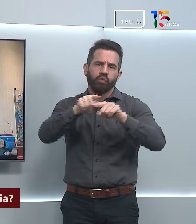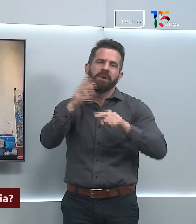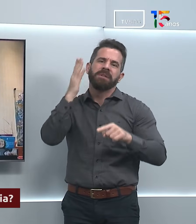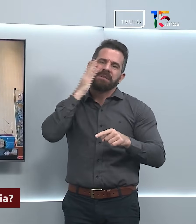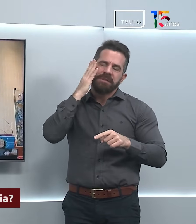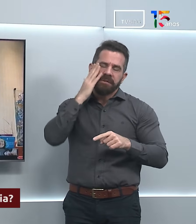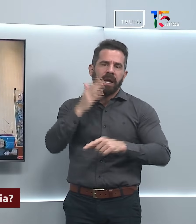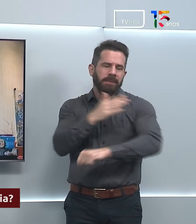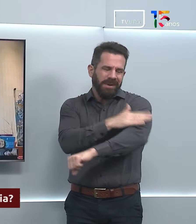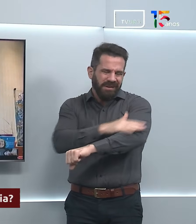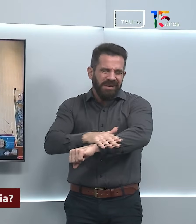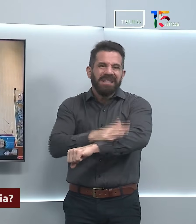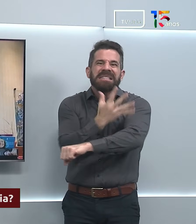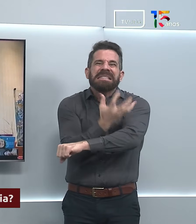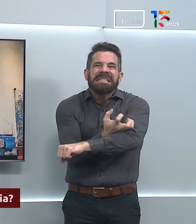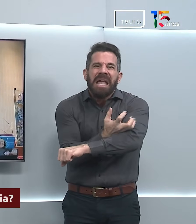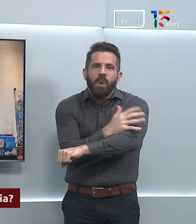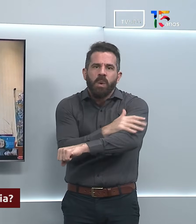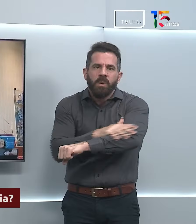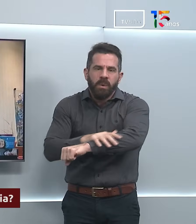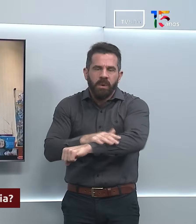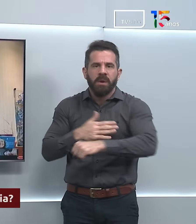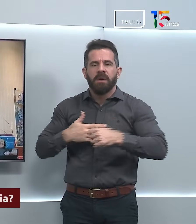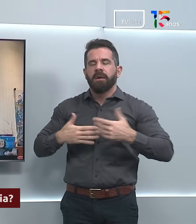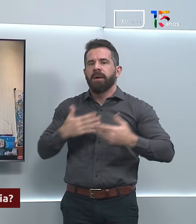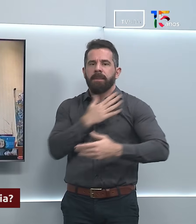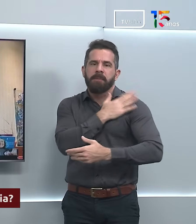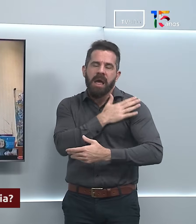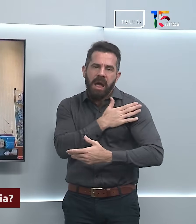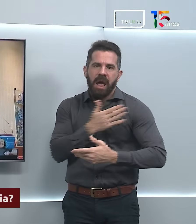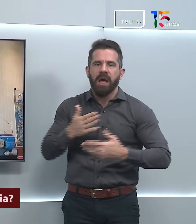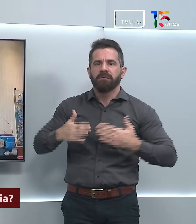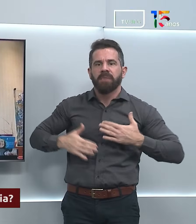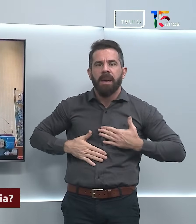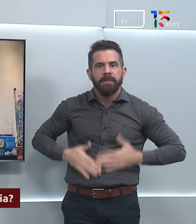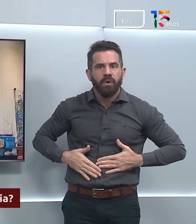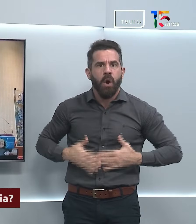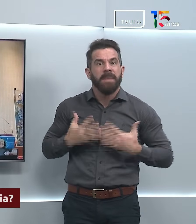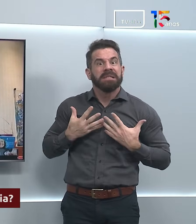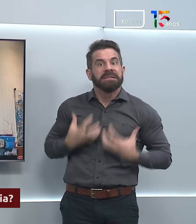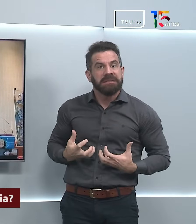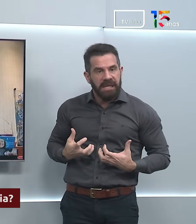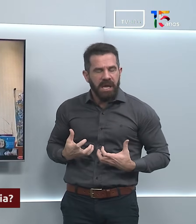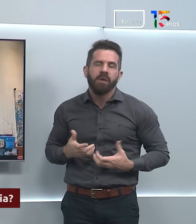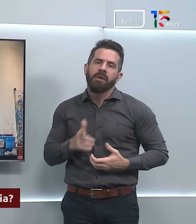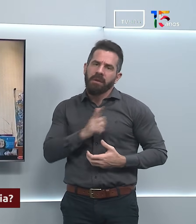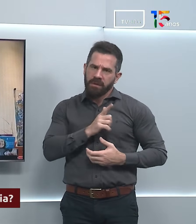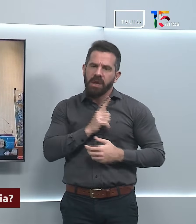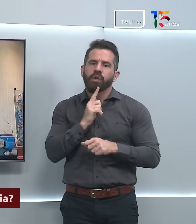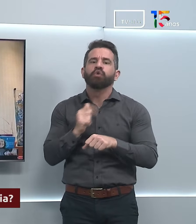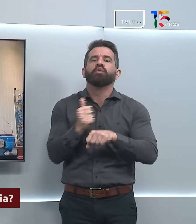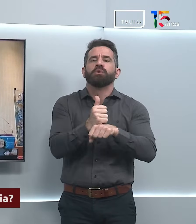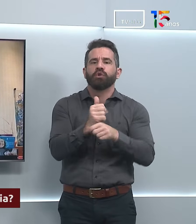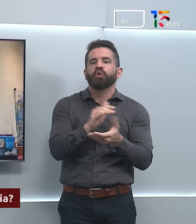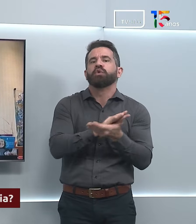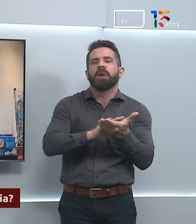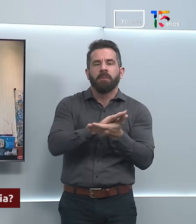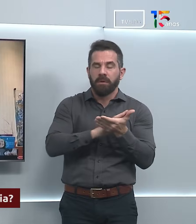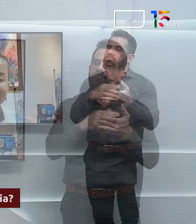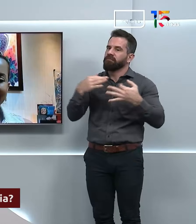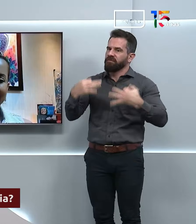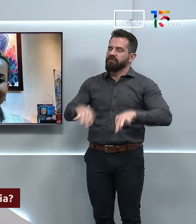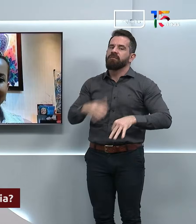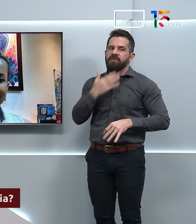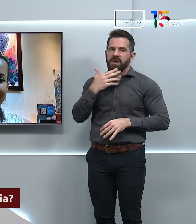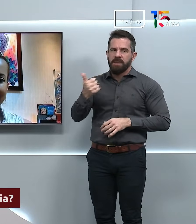como braços, pernas, né, abdômen. Então, para áreas secas, o substituto do sabonete vale a pena.